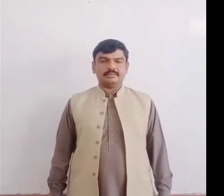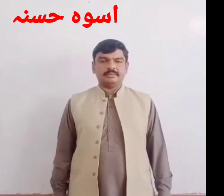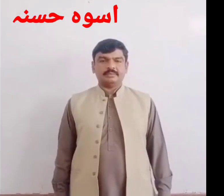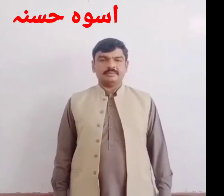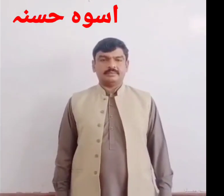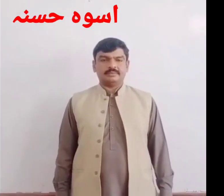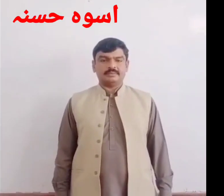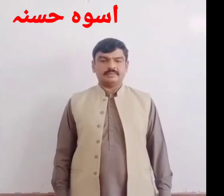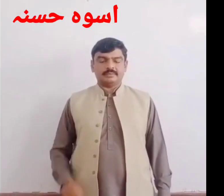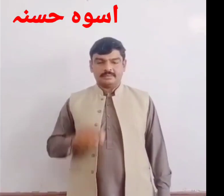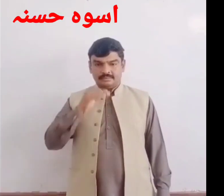उसवाए हसना,